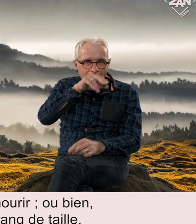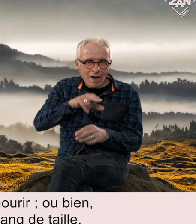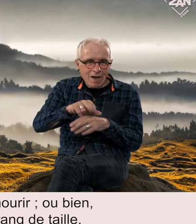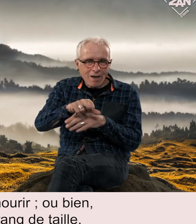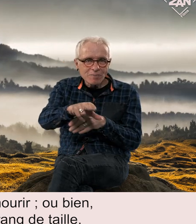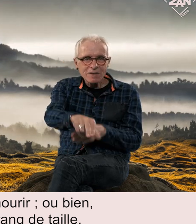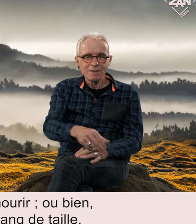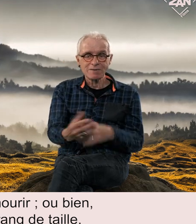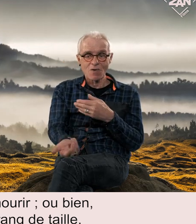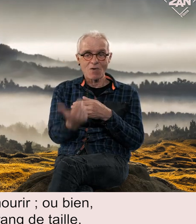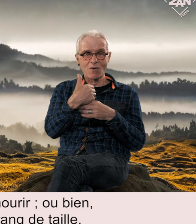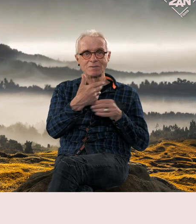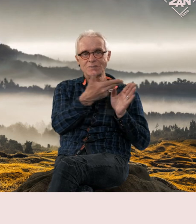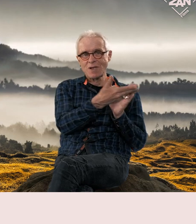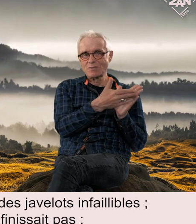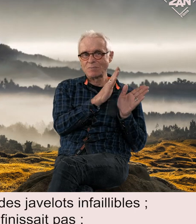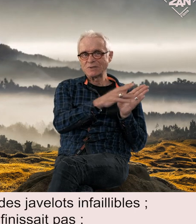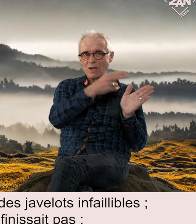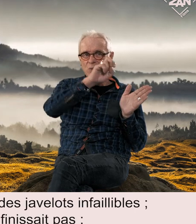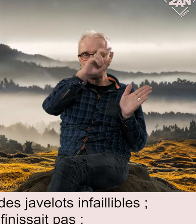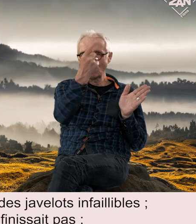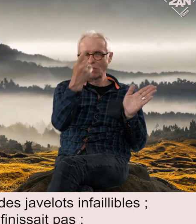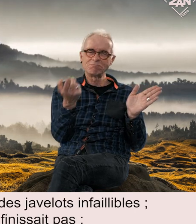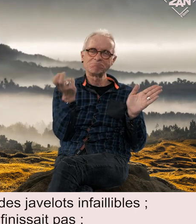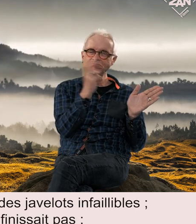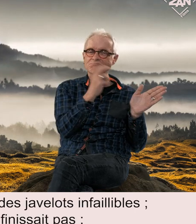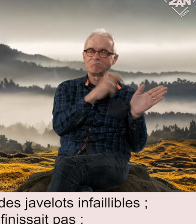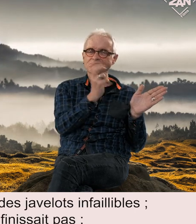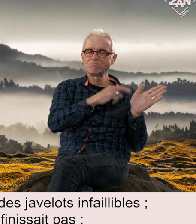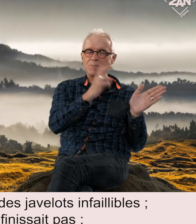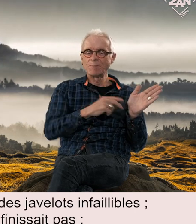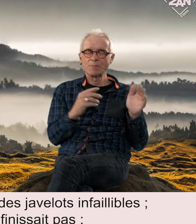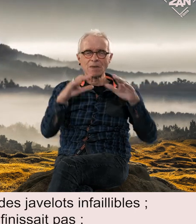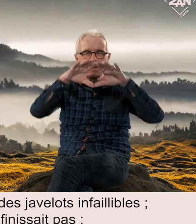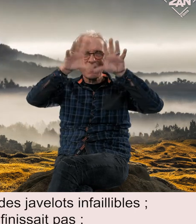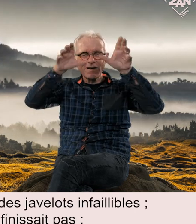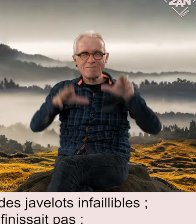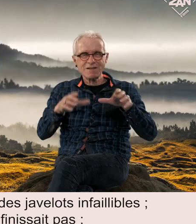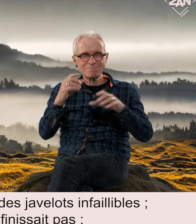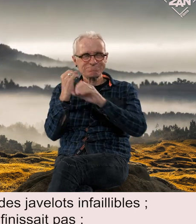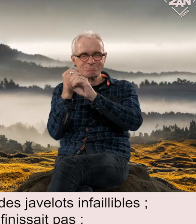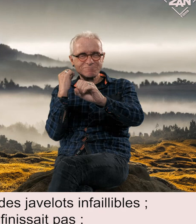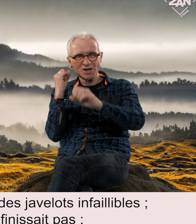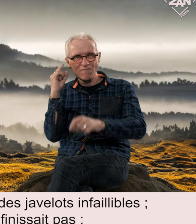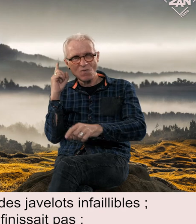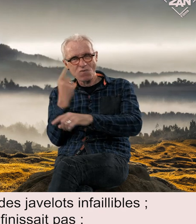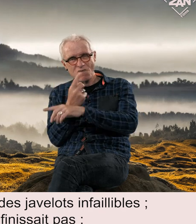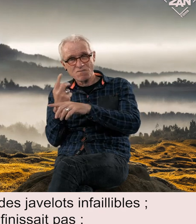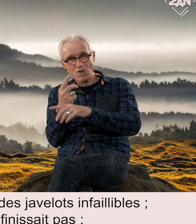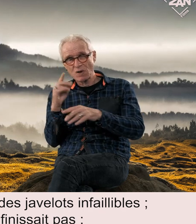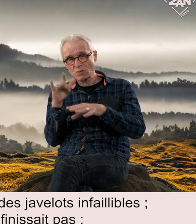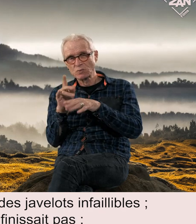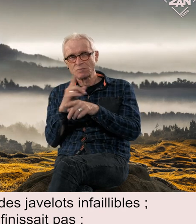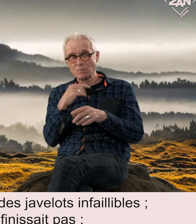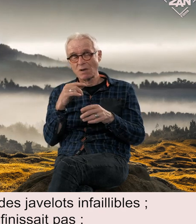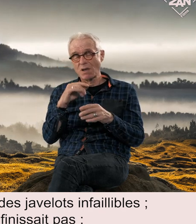qu'elles entrèrent dans l'arche de Noé. À l'ombre d'une caverne, il dardait sur elle des javelots infaillibles, il en survenait d'autres,